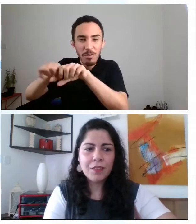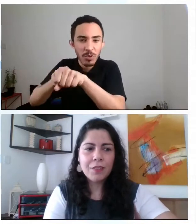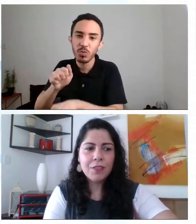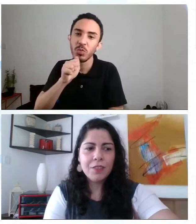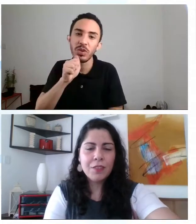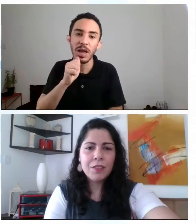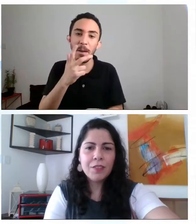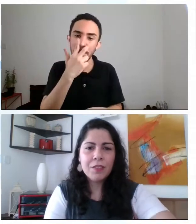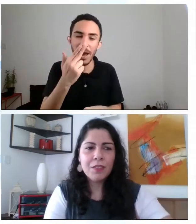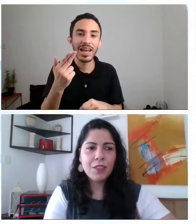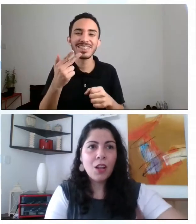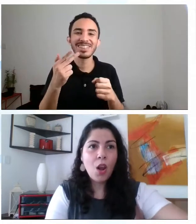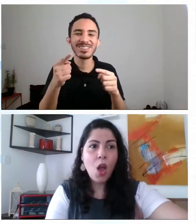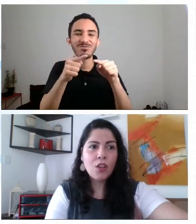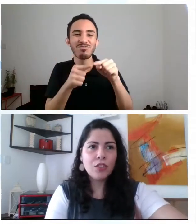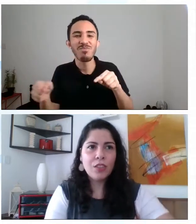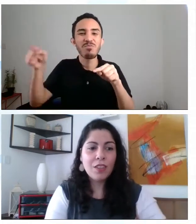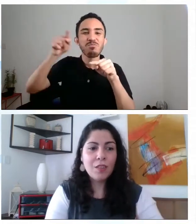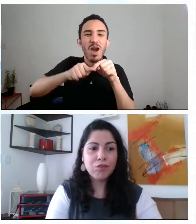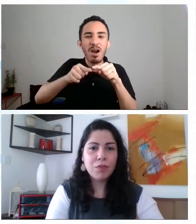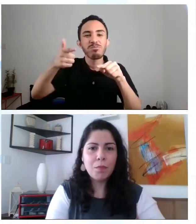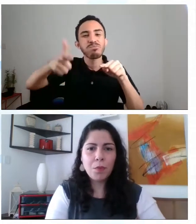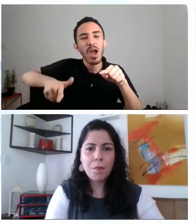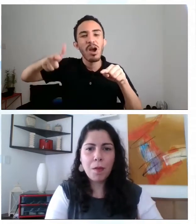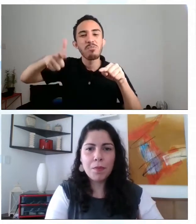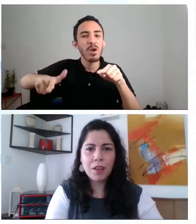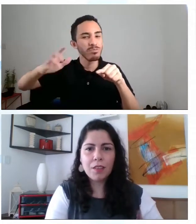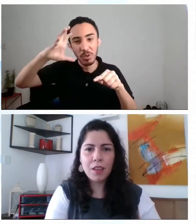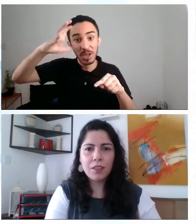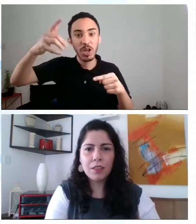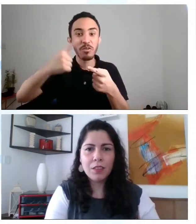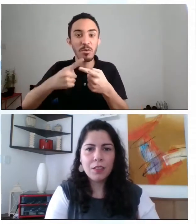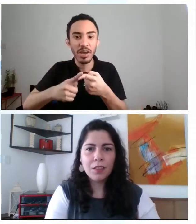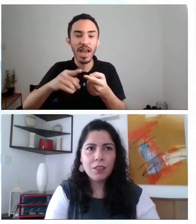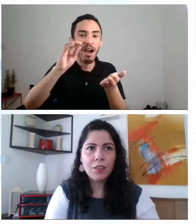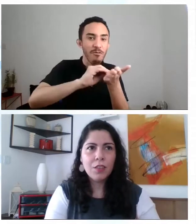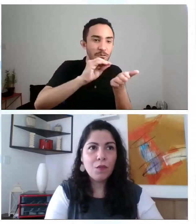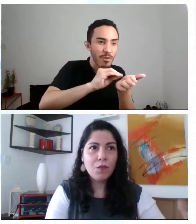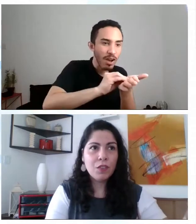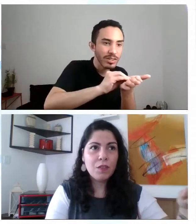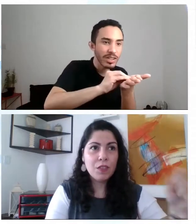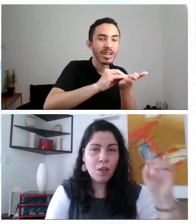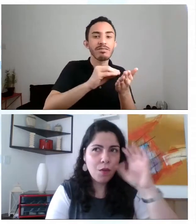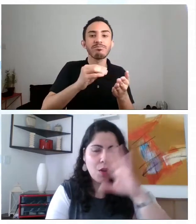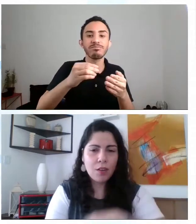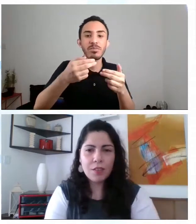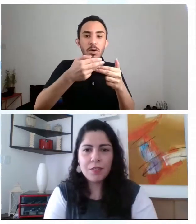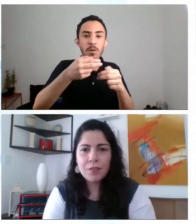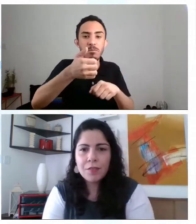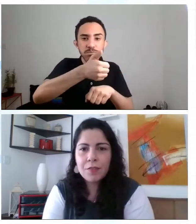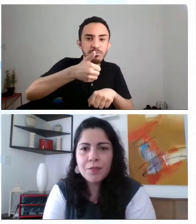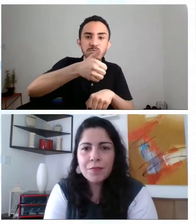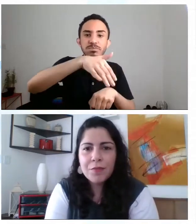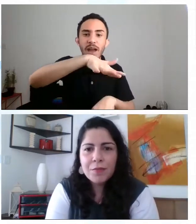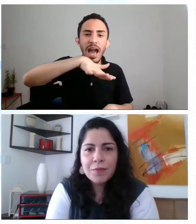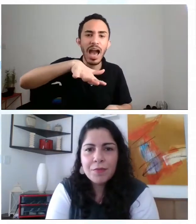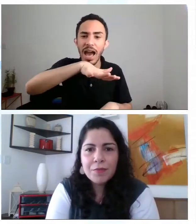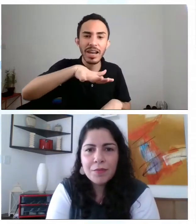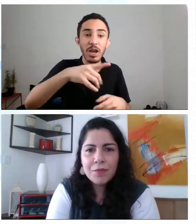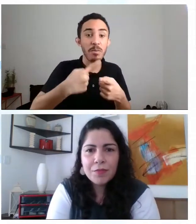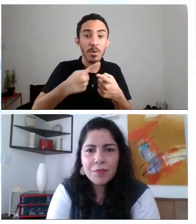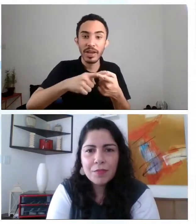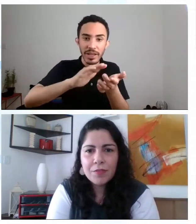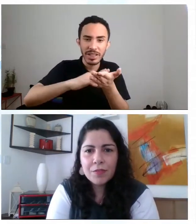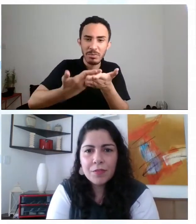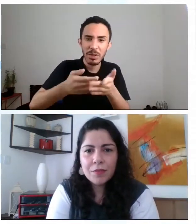que acaba se retroalimentando de uma maneira negativa, né? Porque você tem essa necessidade, né? Você, a interpretação não basta você